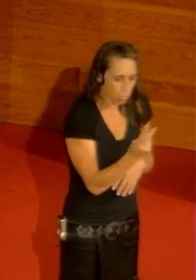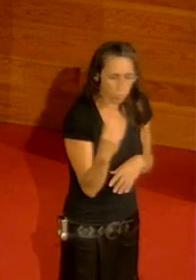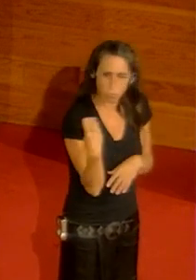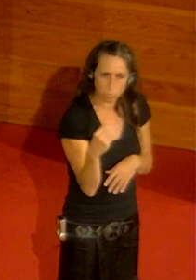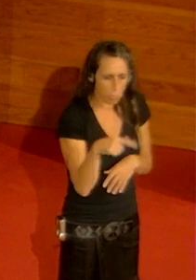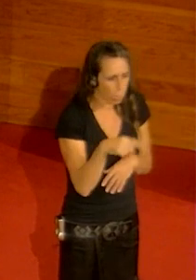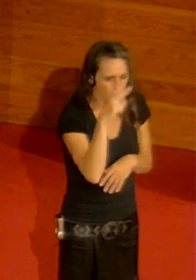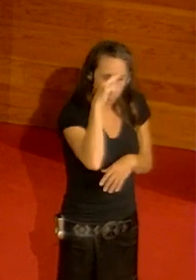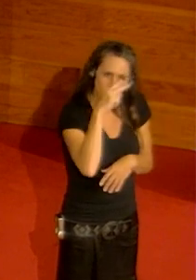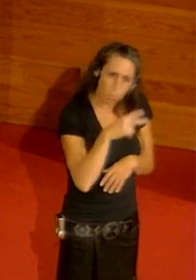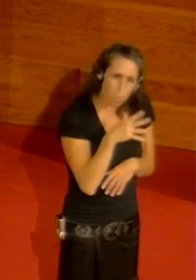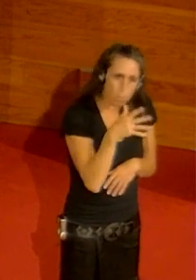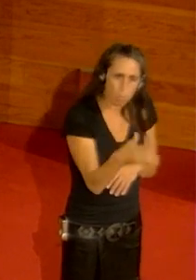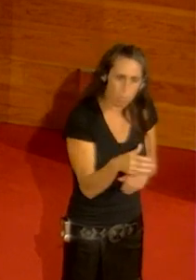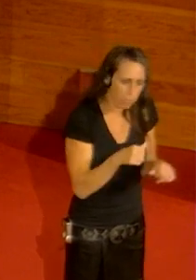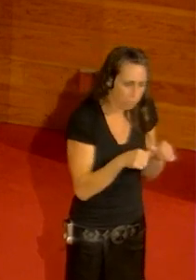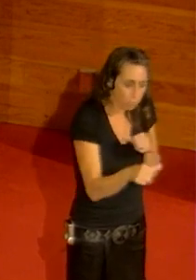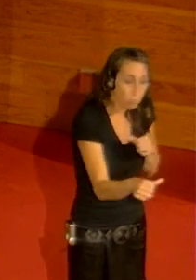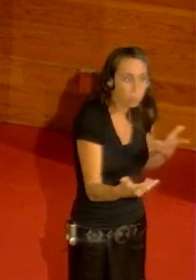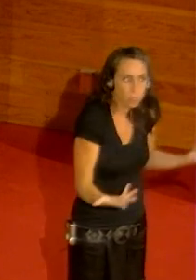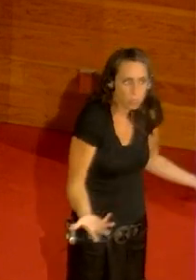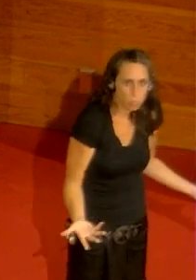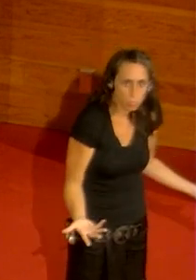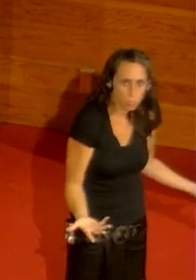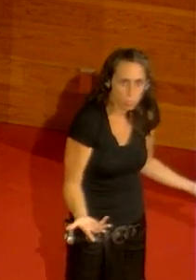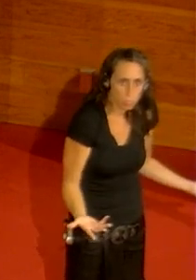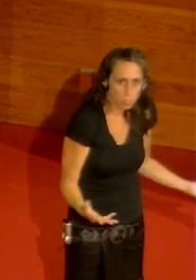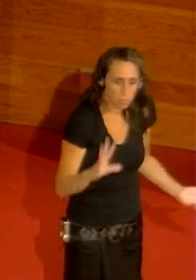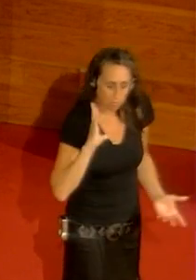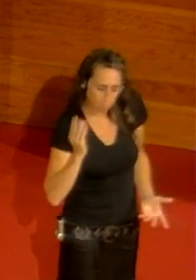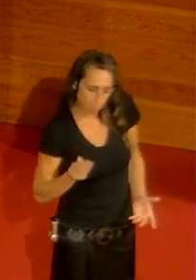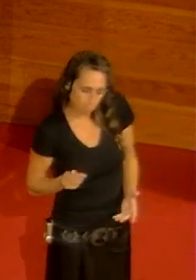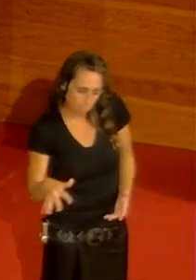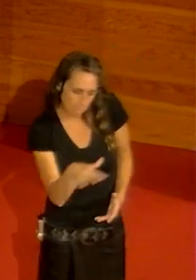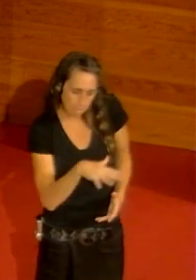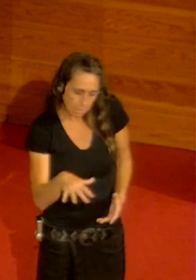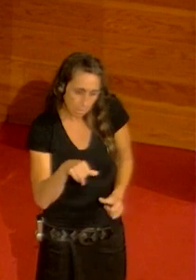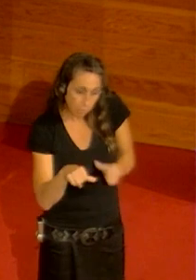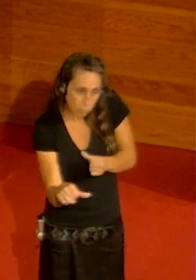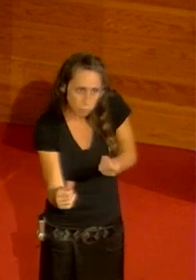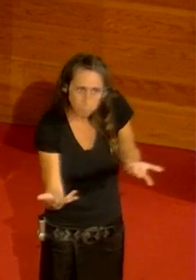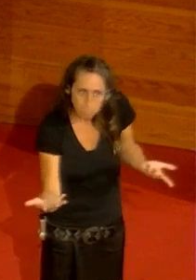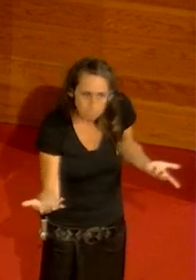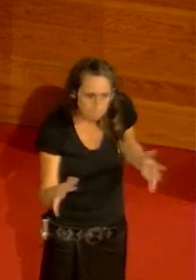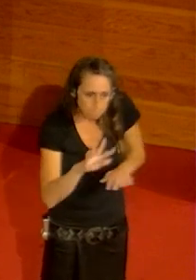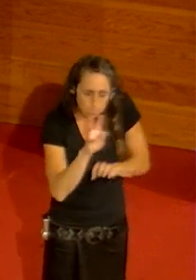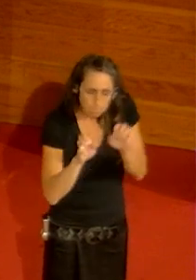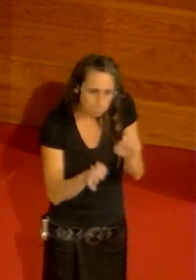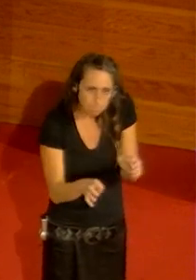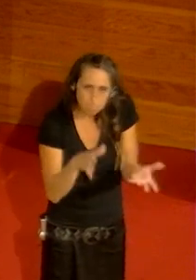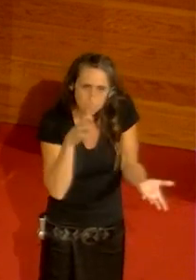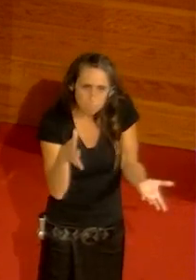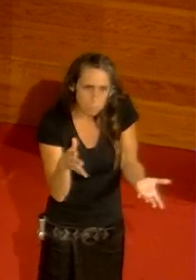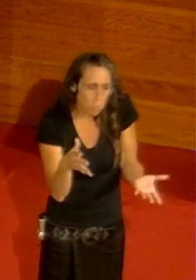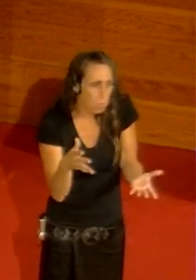me preocupa mucho como el futuro que tienen no O sea en la parte Palestina al final tampoco veo mucho futuro no pueden ocupar cargos